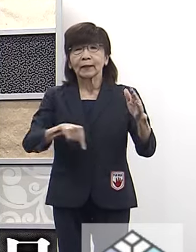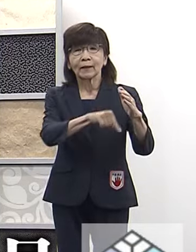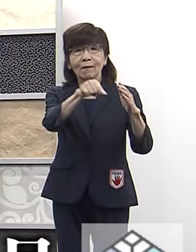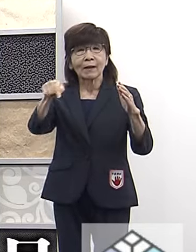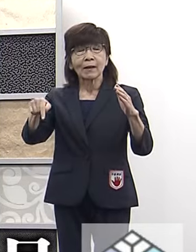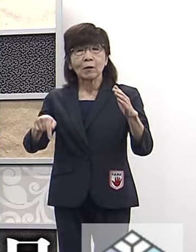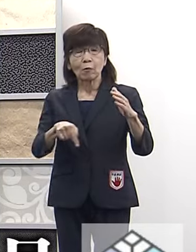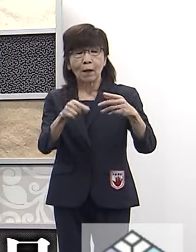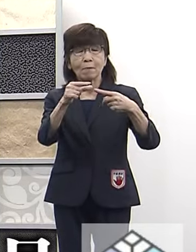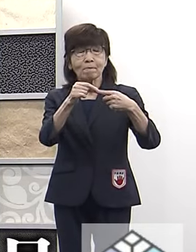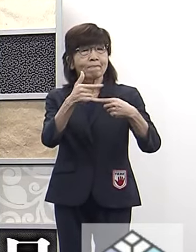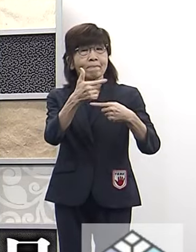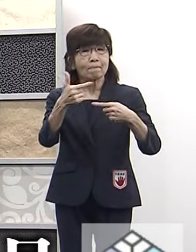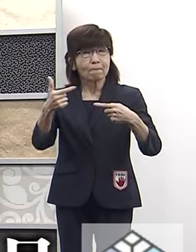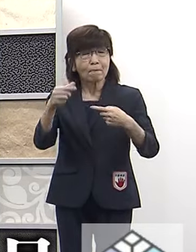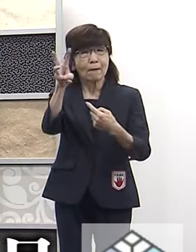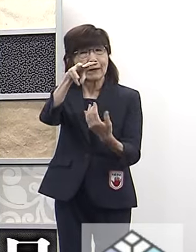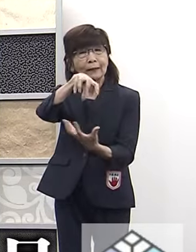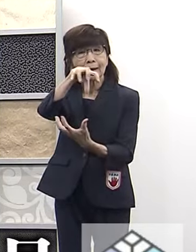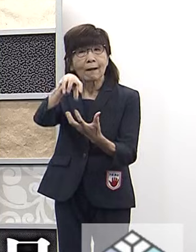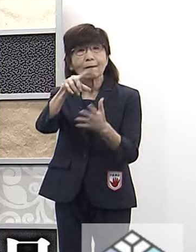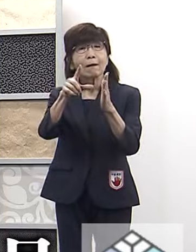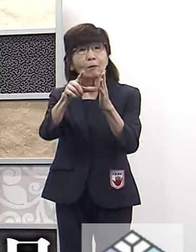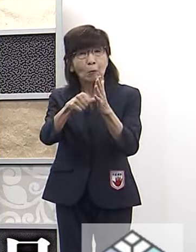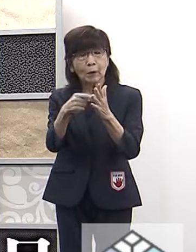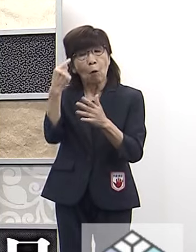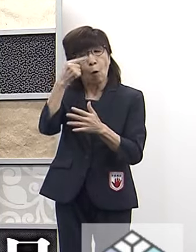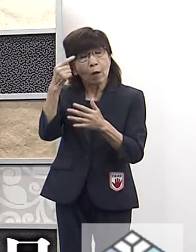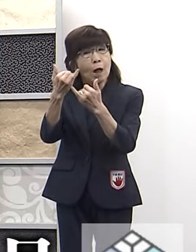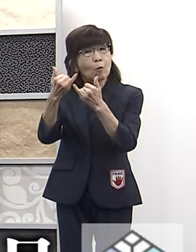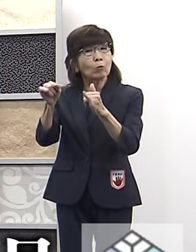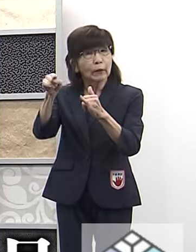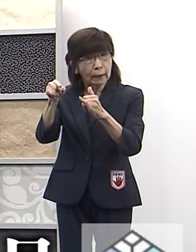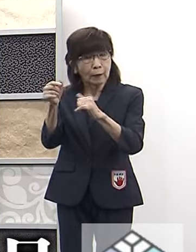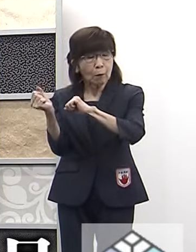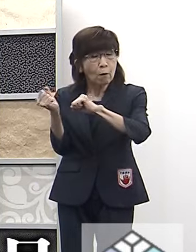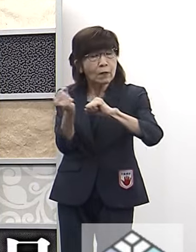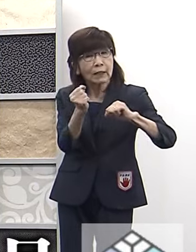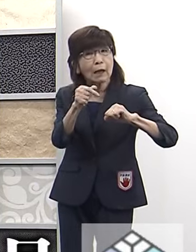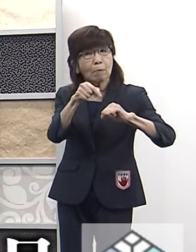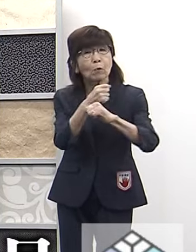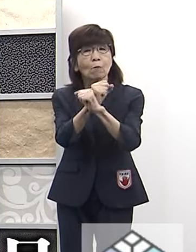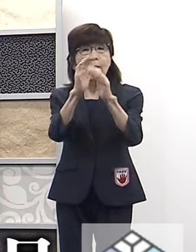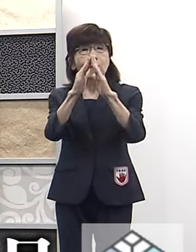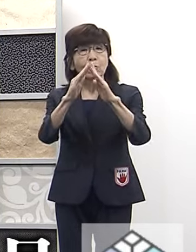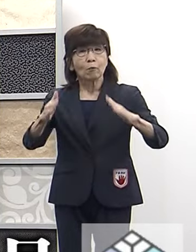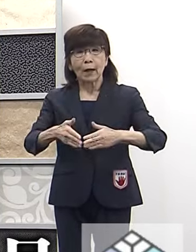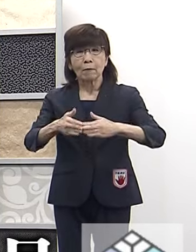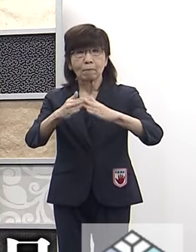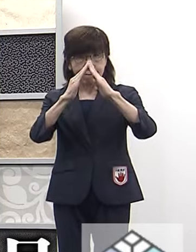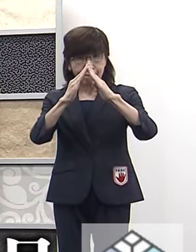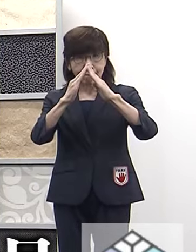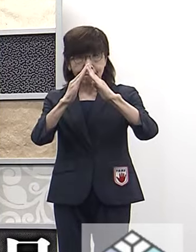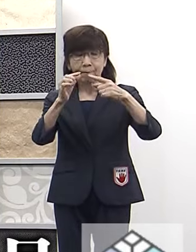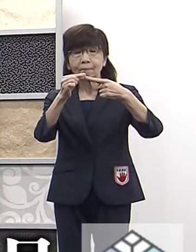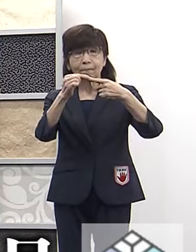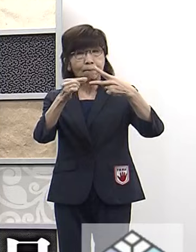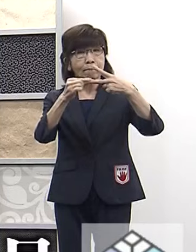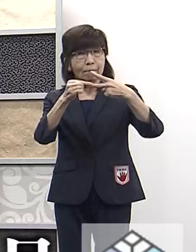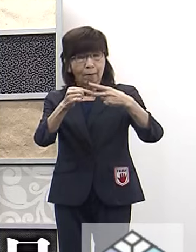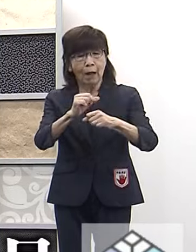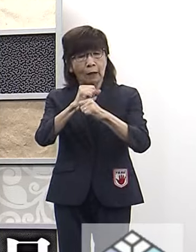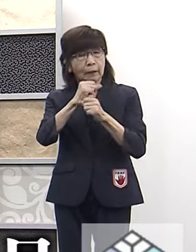項は、大規模災害時におけるインバウンドの超広域避難に関する研究会の設置について、自殺